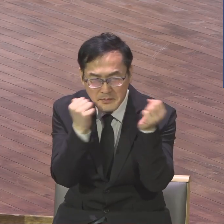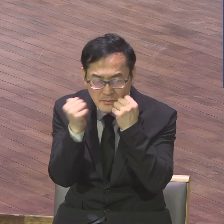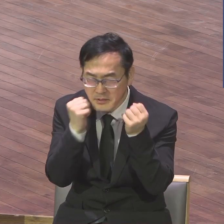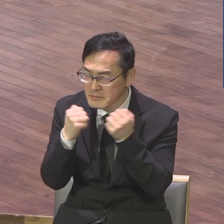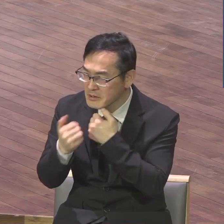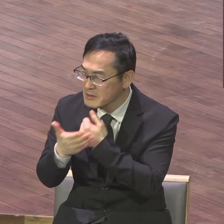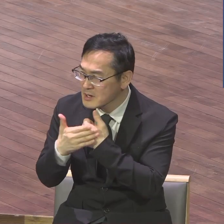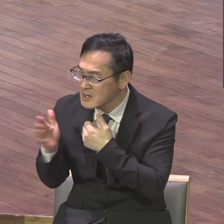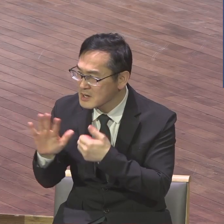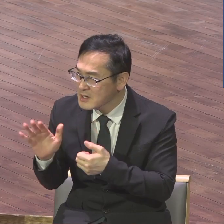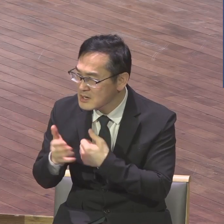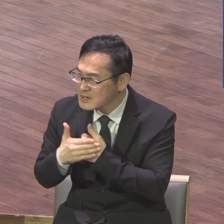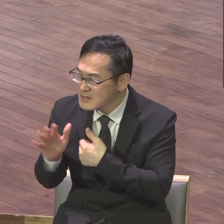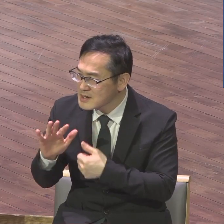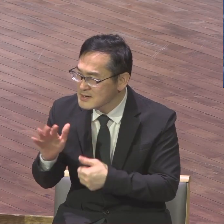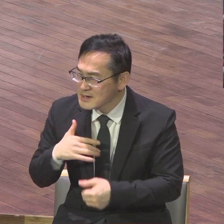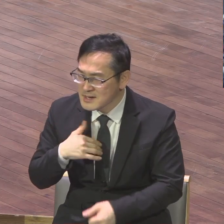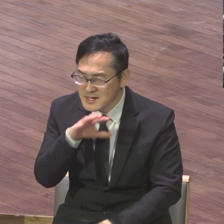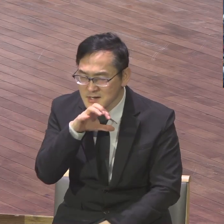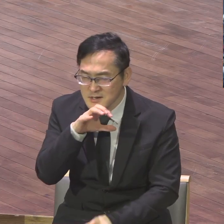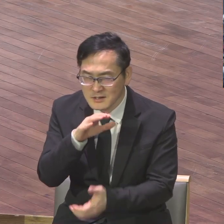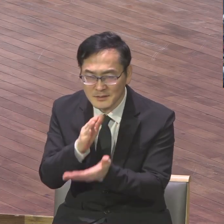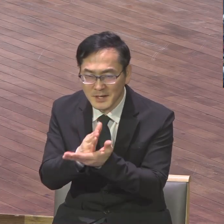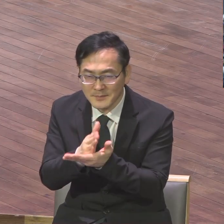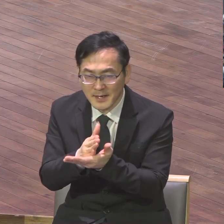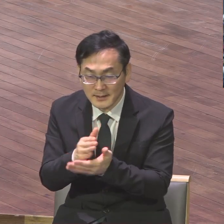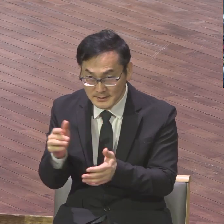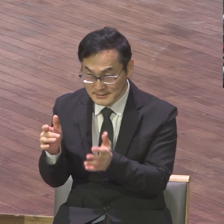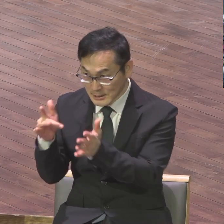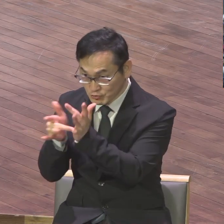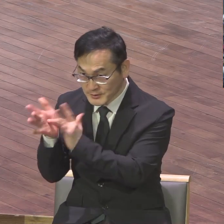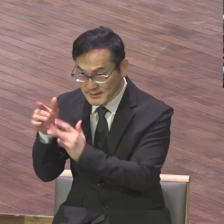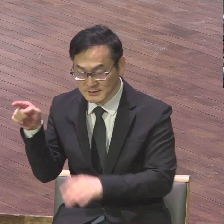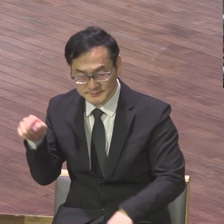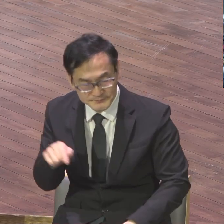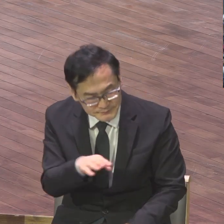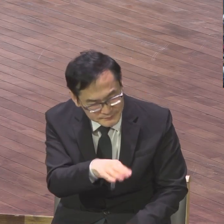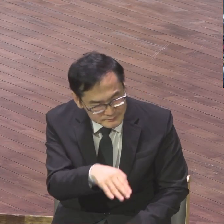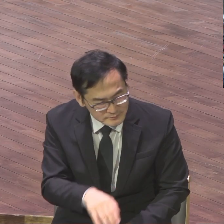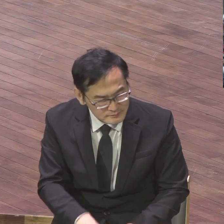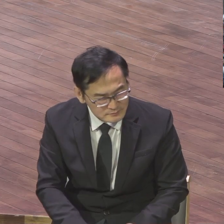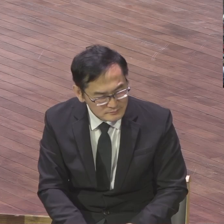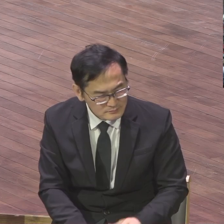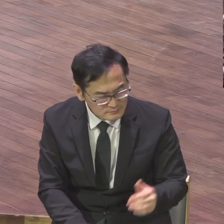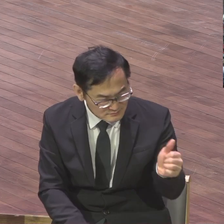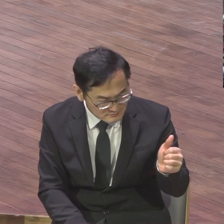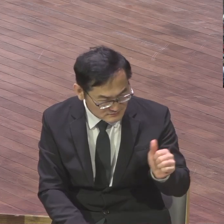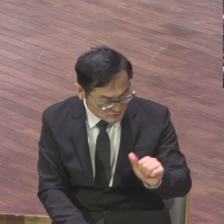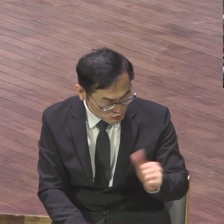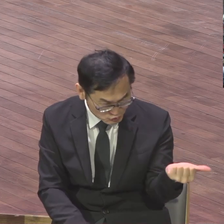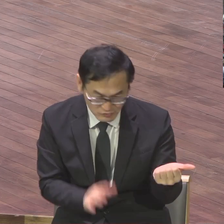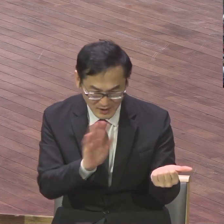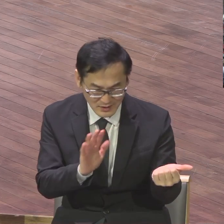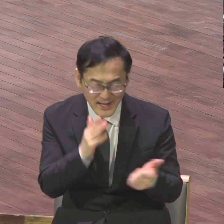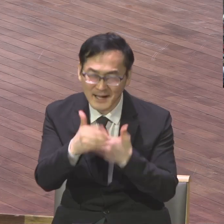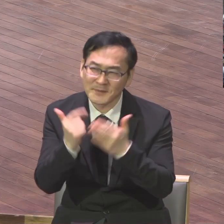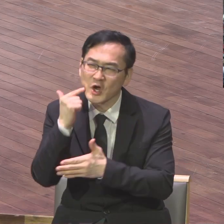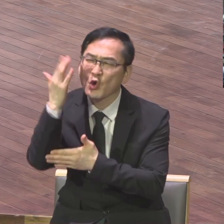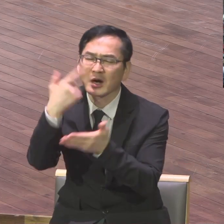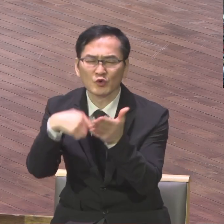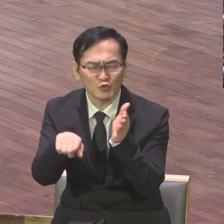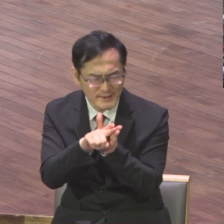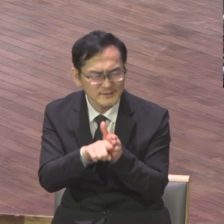자, 4절을 봅니다. 예수께서 들으시고 이르시되 이 병은 죽을 병이 아니라 하나님의 영광을